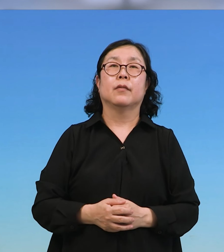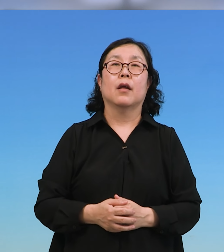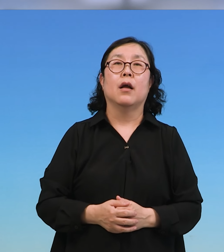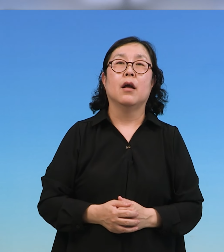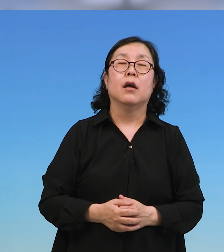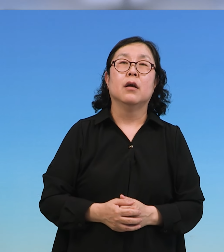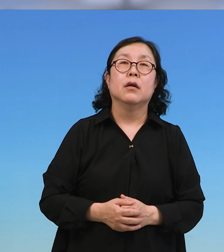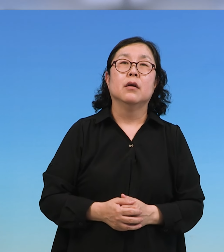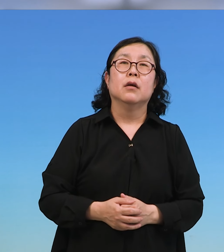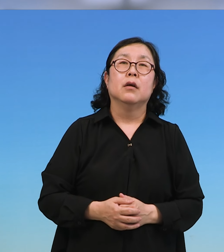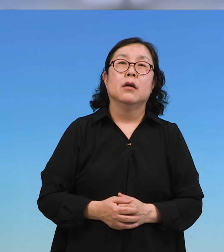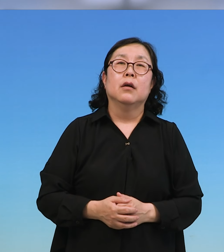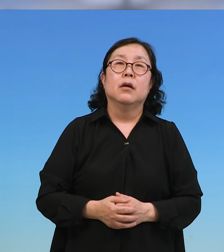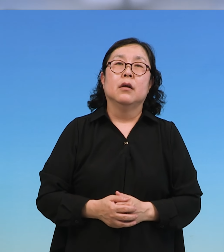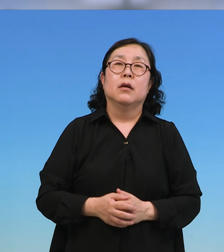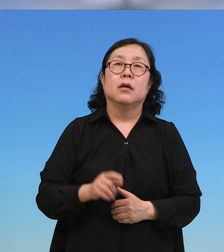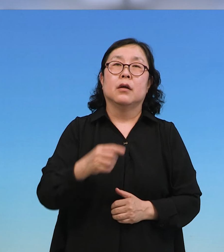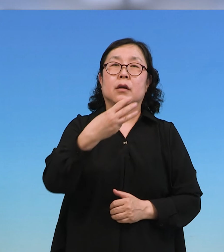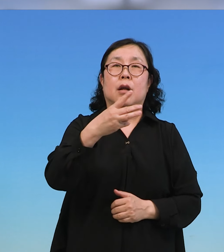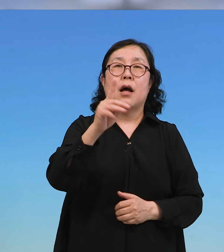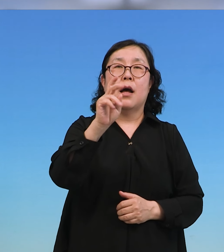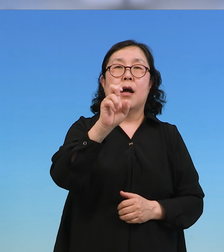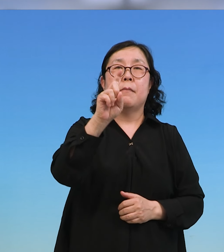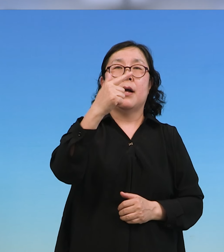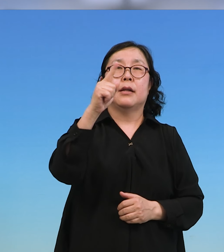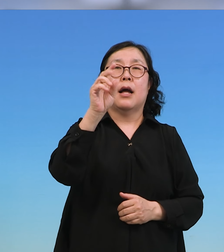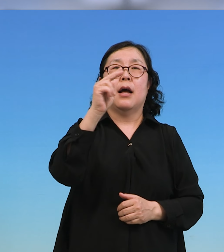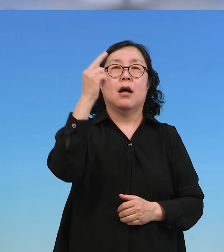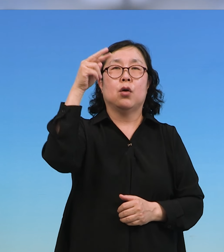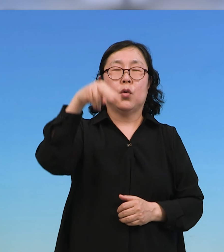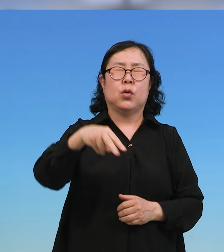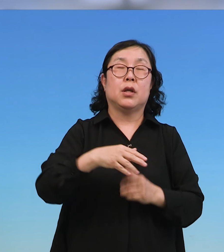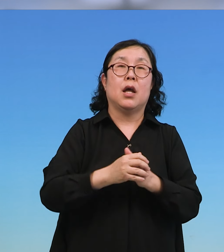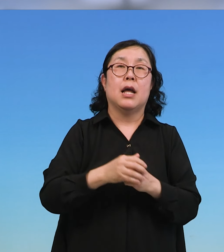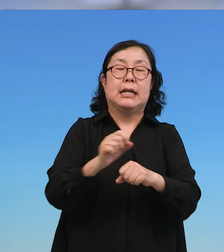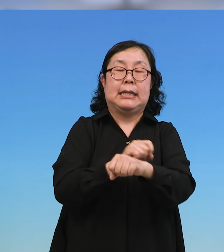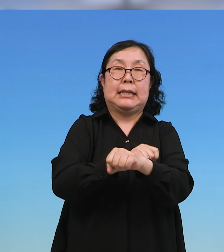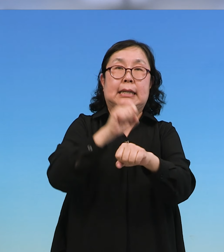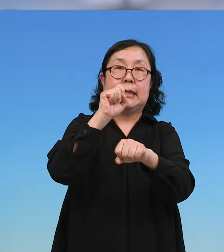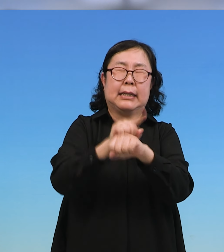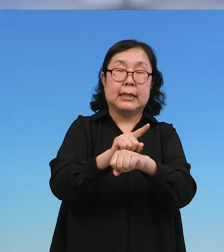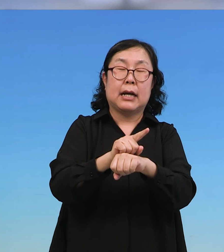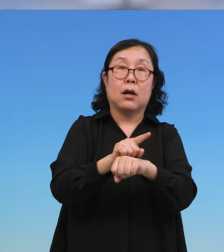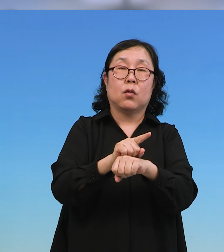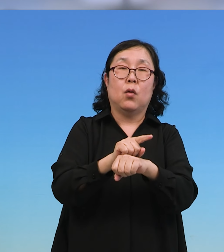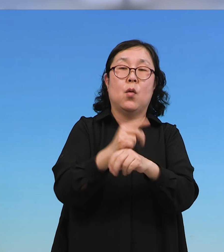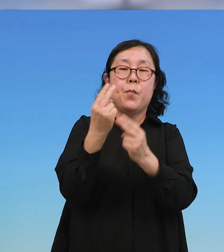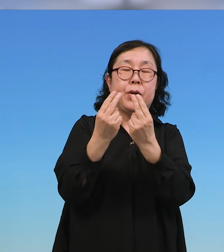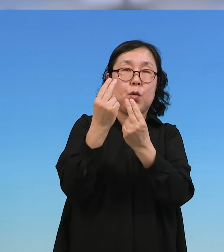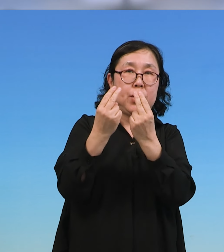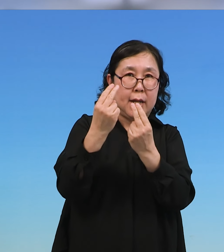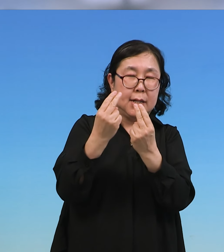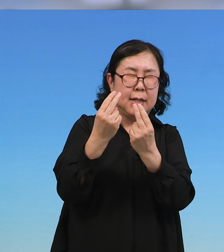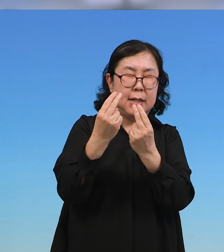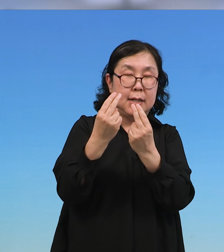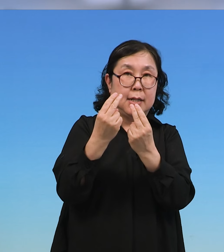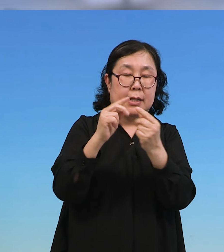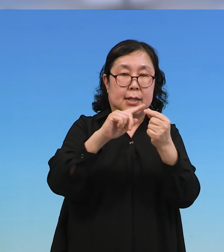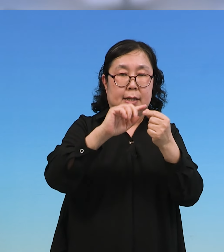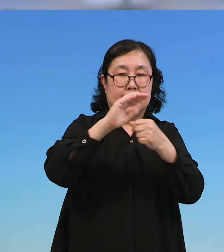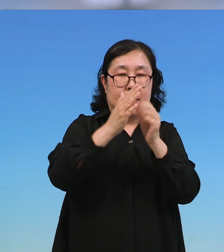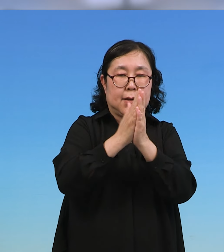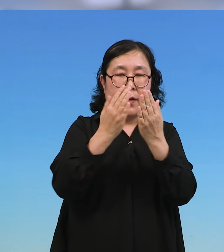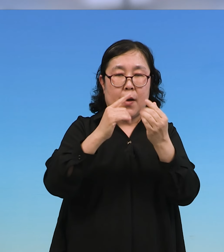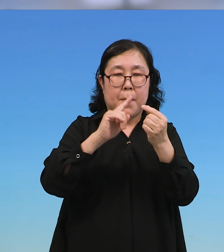이 본문의 그 라마나요 공동체의 특징하고 너무나 대비가 되는 구절을 제가 하나 발견했는데요. 사무엘상